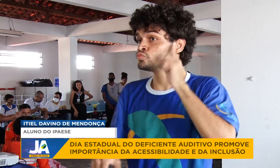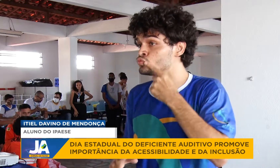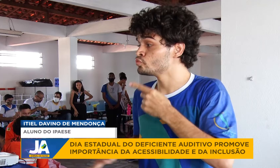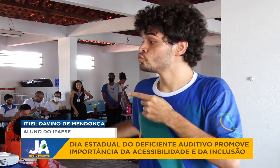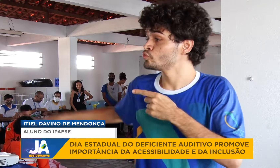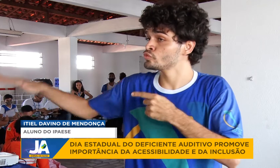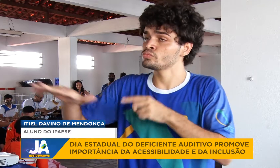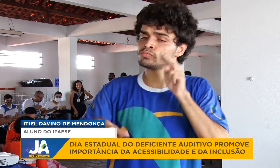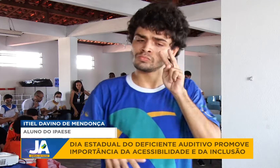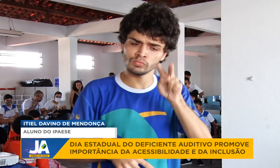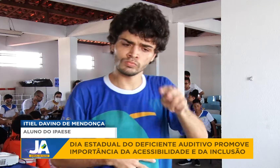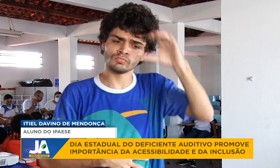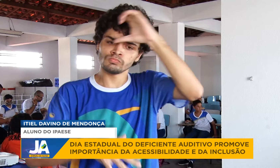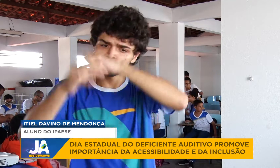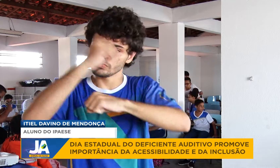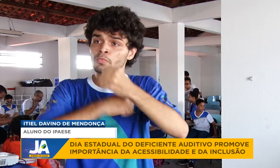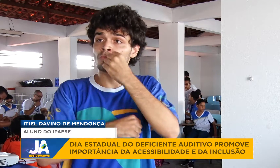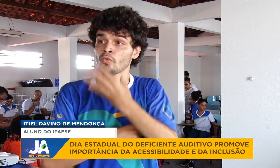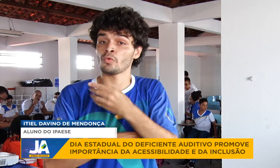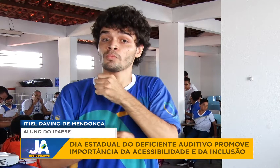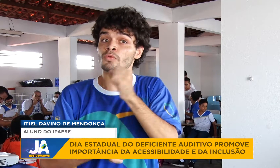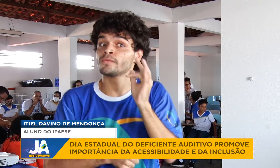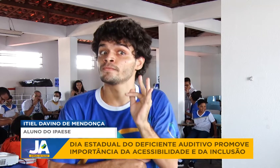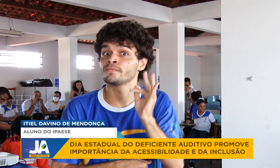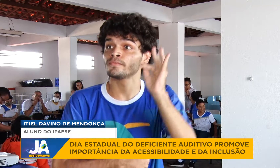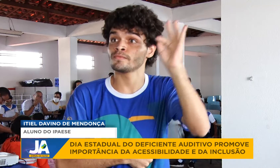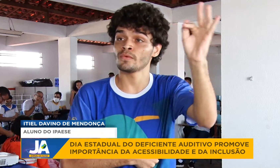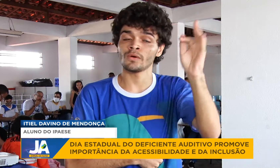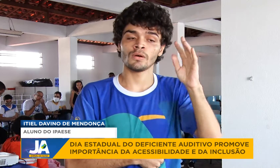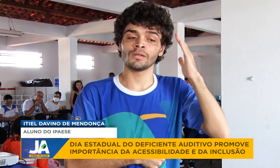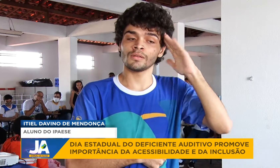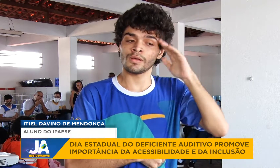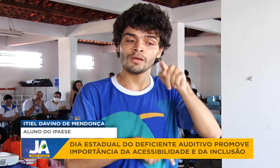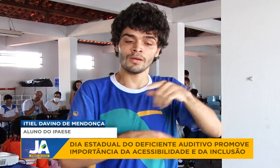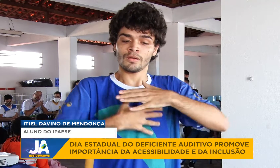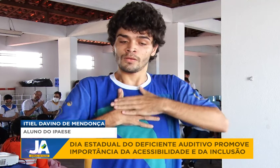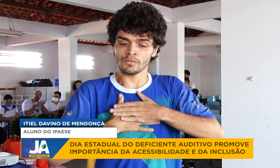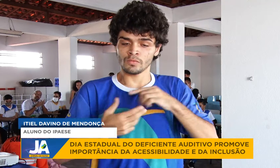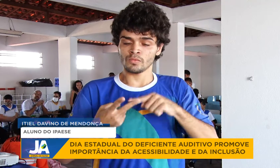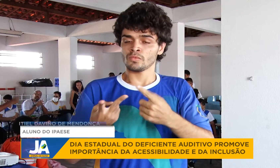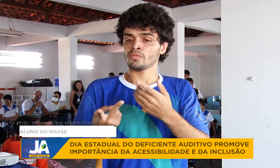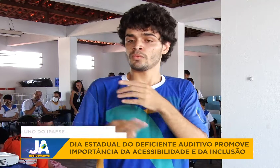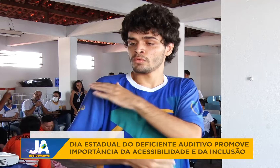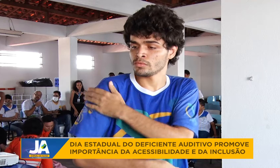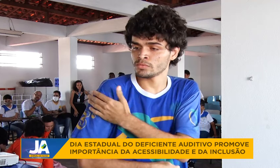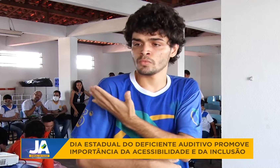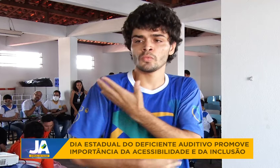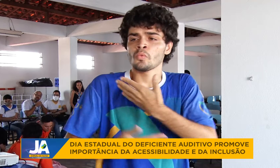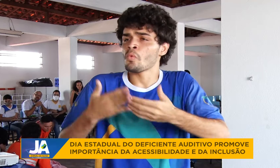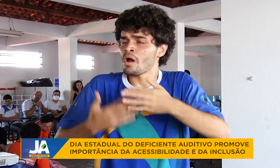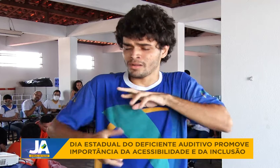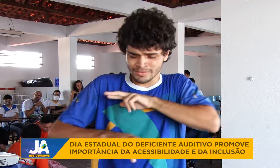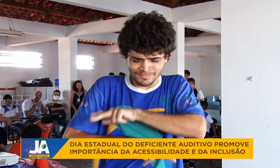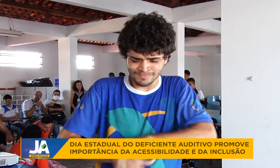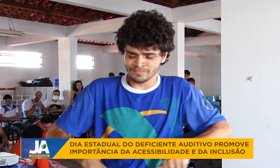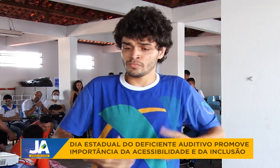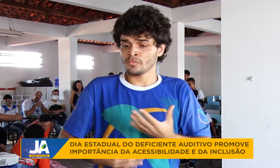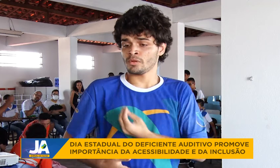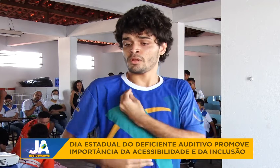vieram aqui eles estão ensinando aos surdos o que fazer os procedimentos corretos para que no futuro a gente possa também proceder de maneira correta